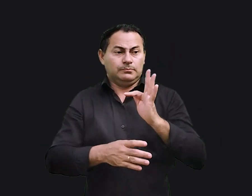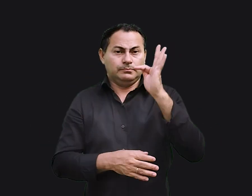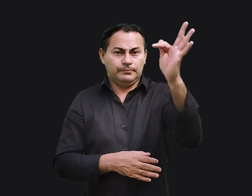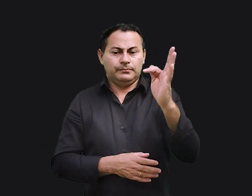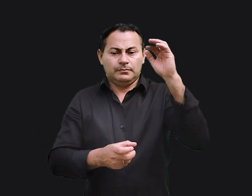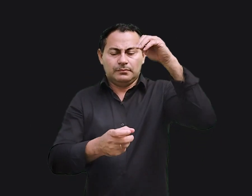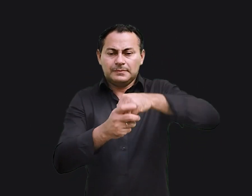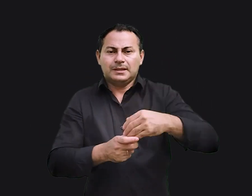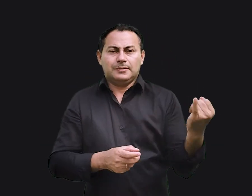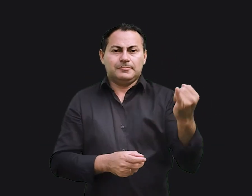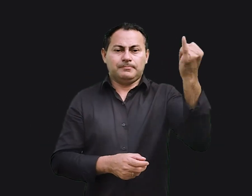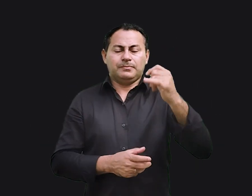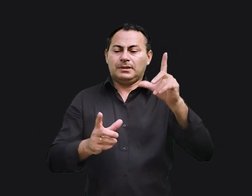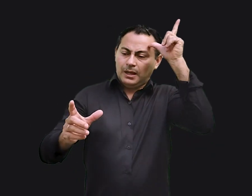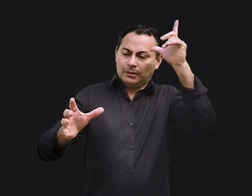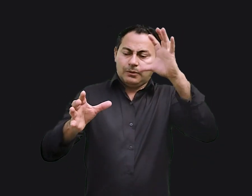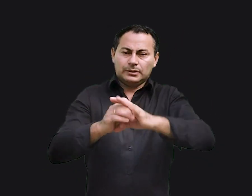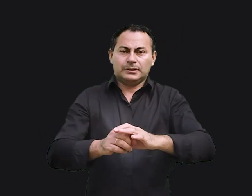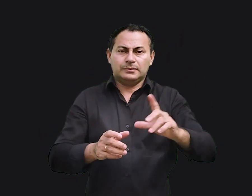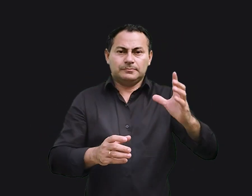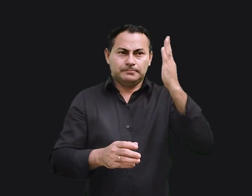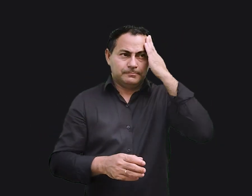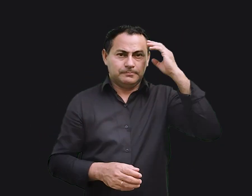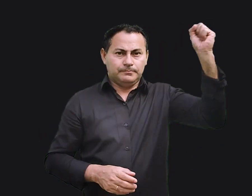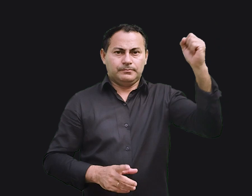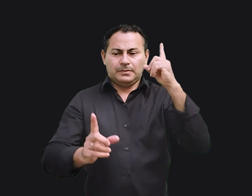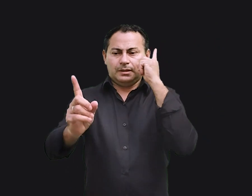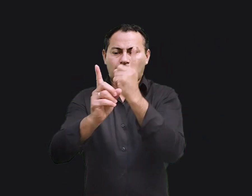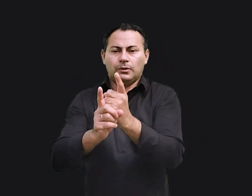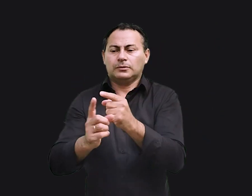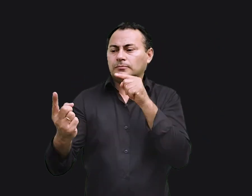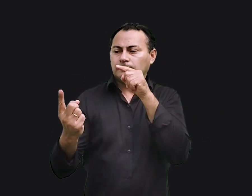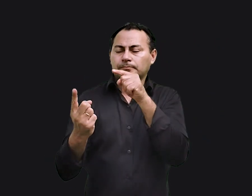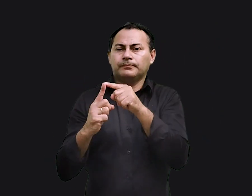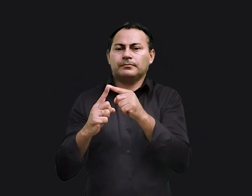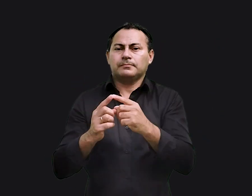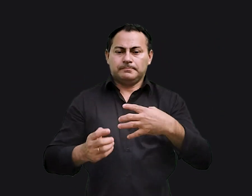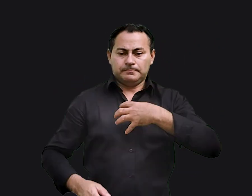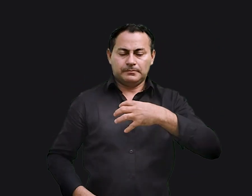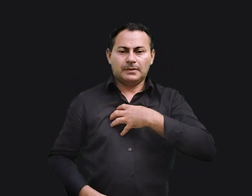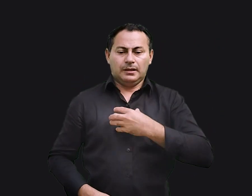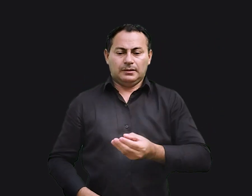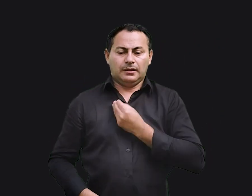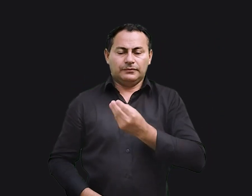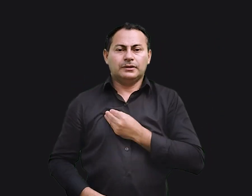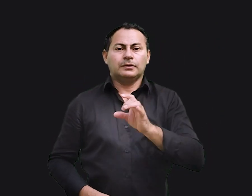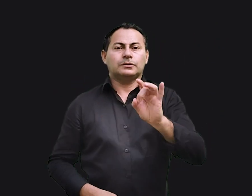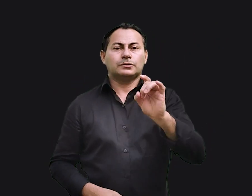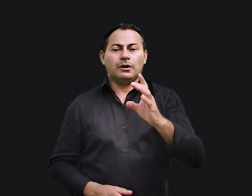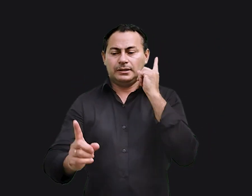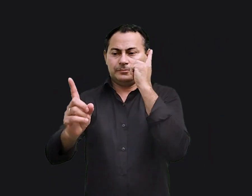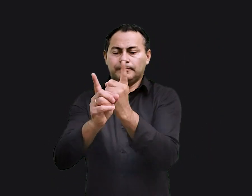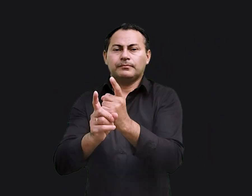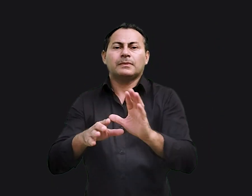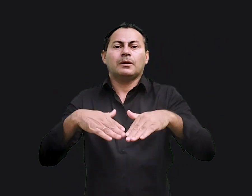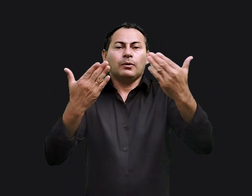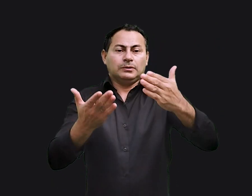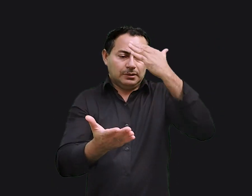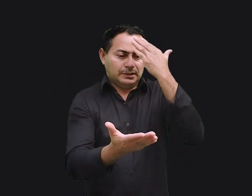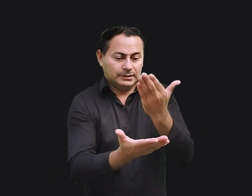futuro é parte importante da lógica de Salomão para encontrar o propósito e sentido da vida que só são encontrados quando cremos